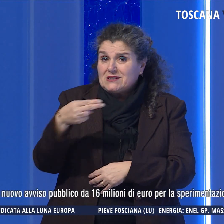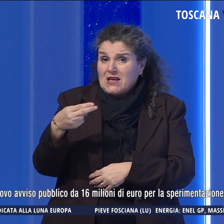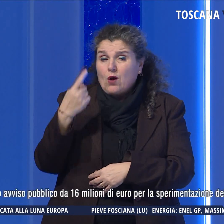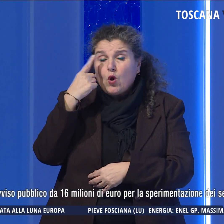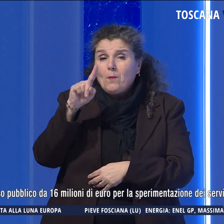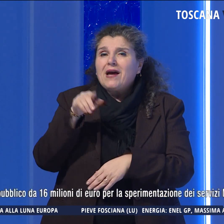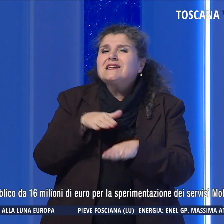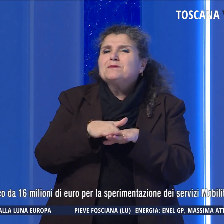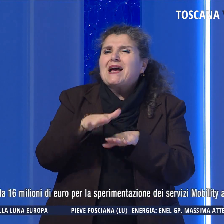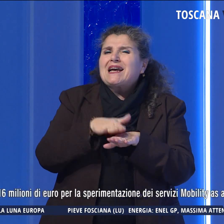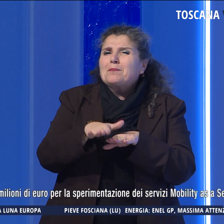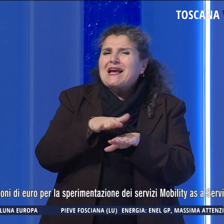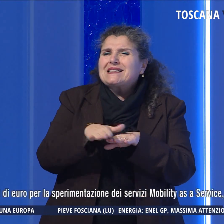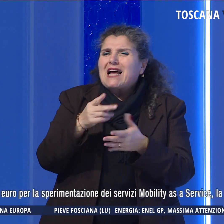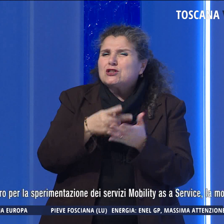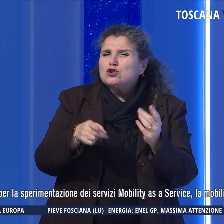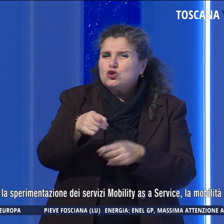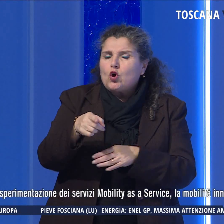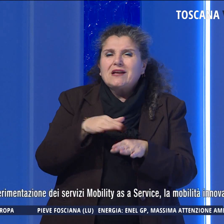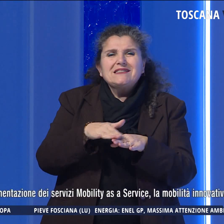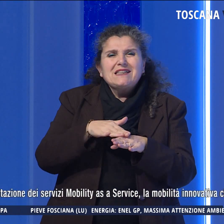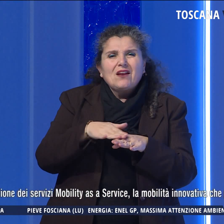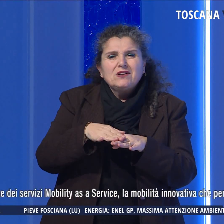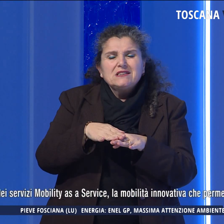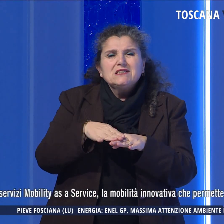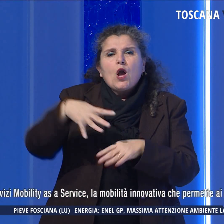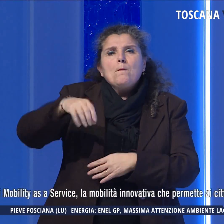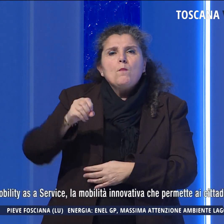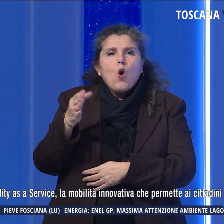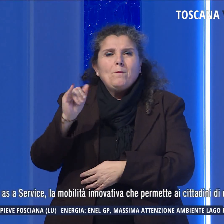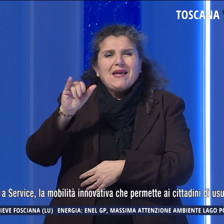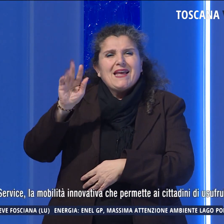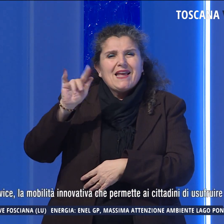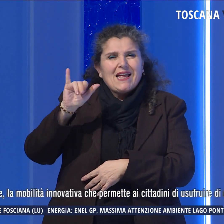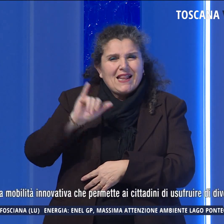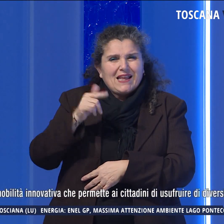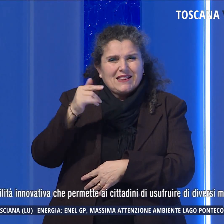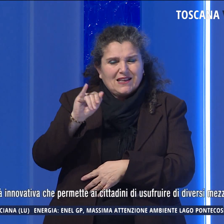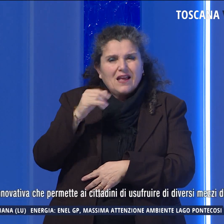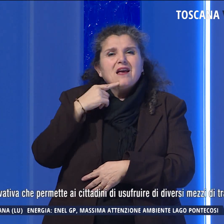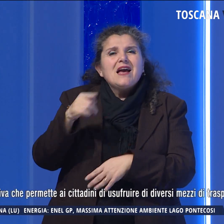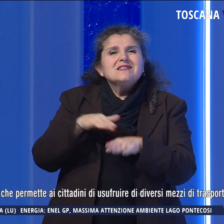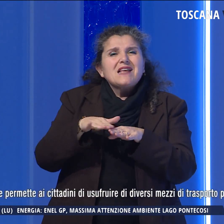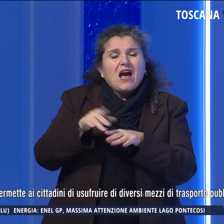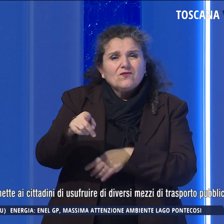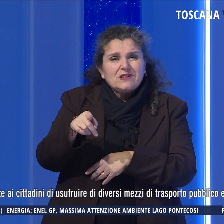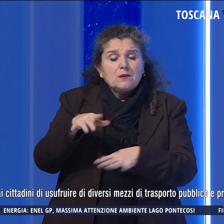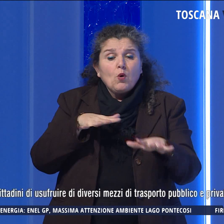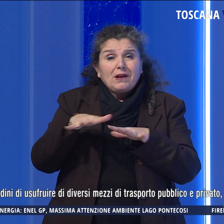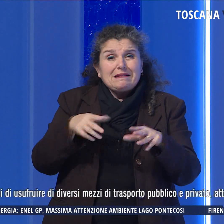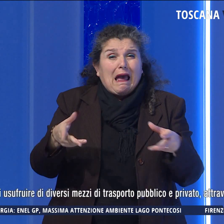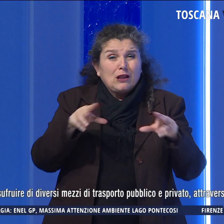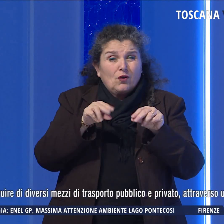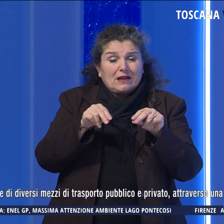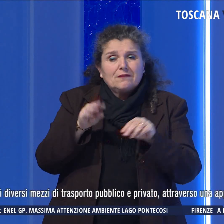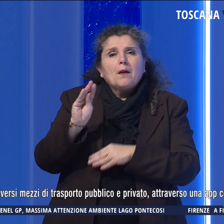sperimentazione dei servizi Mobility and Service, la mobilità innovativa che permette ai